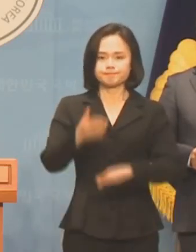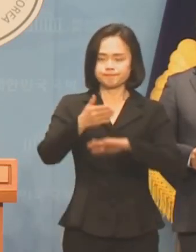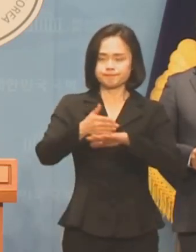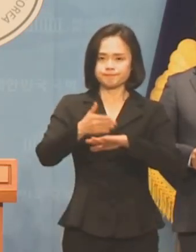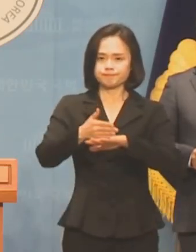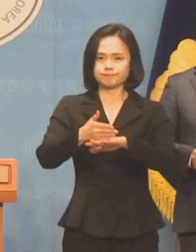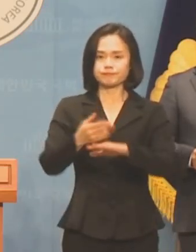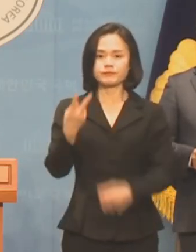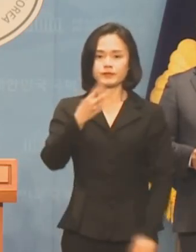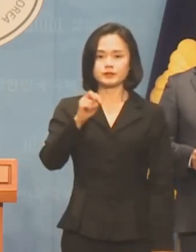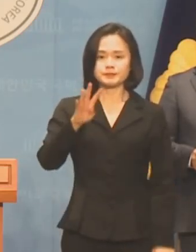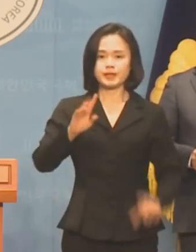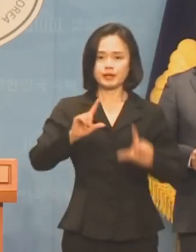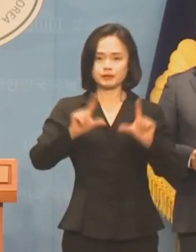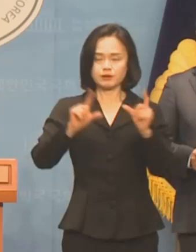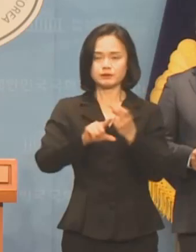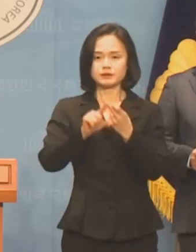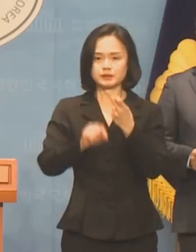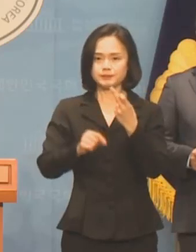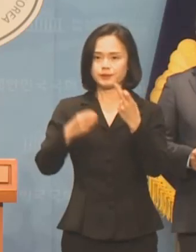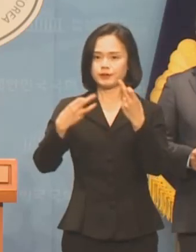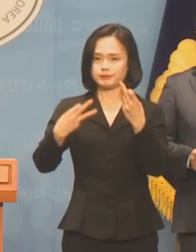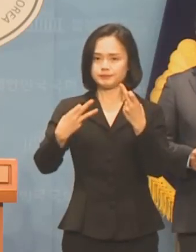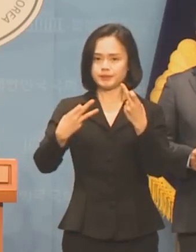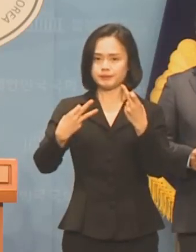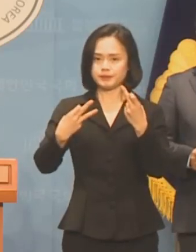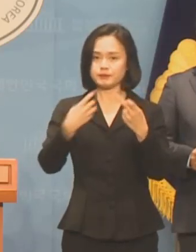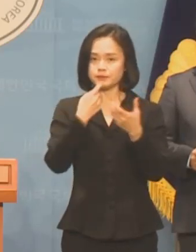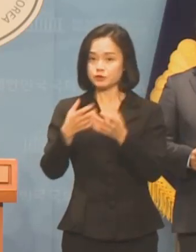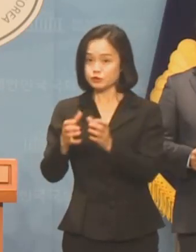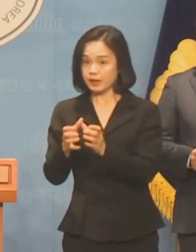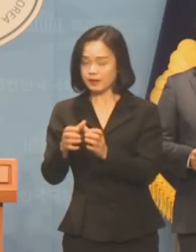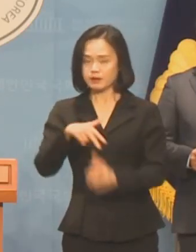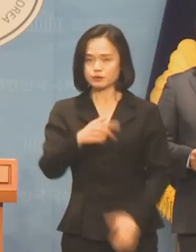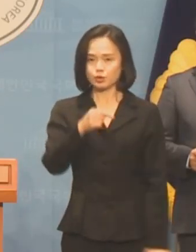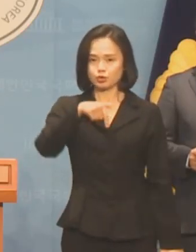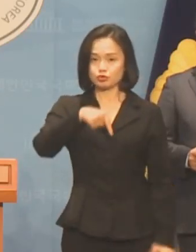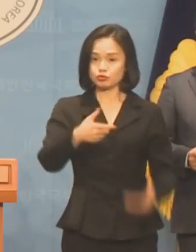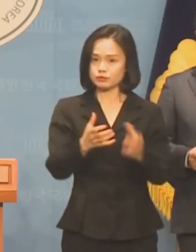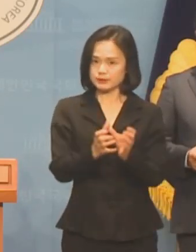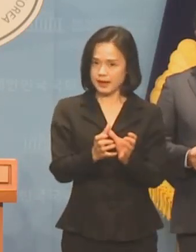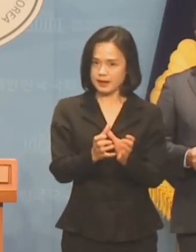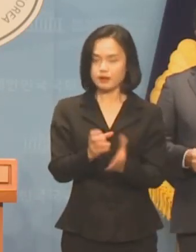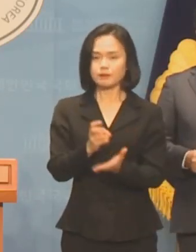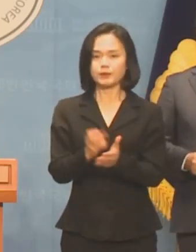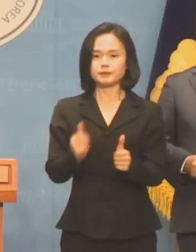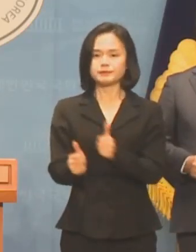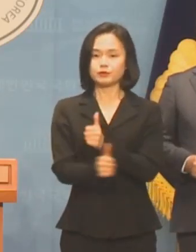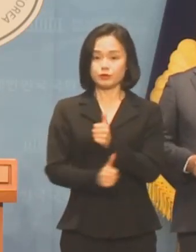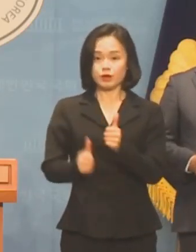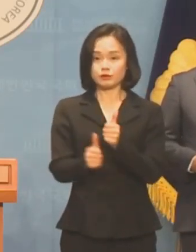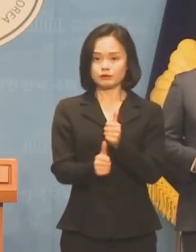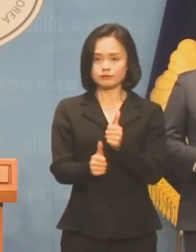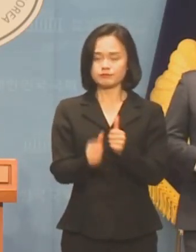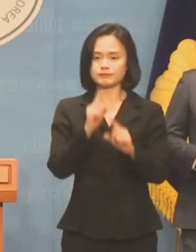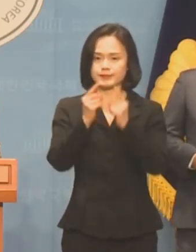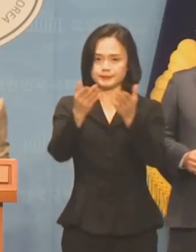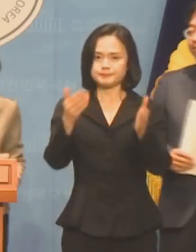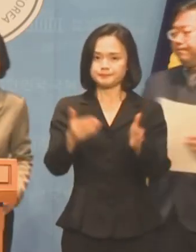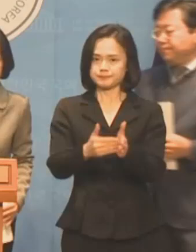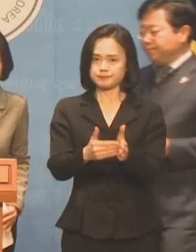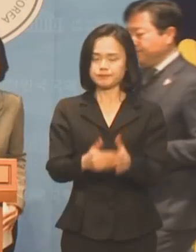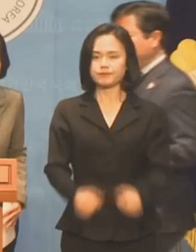감사합니다. 2024년 12월 13일 더불어민주당 조국혁신당 법제사법위원회 위원 1동.